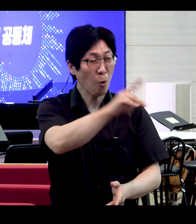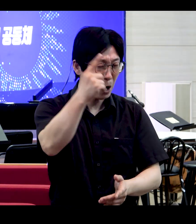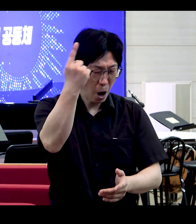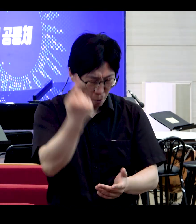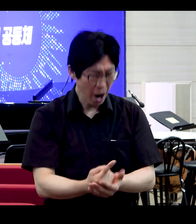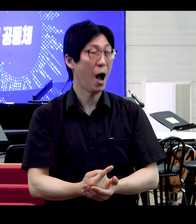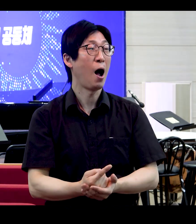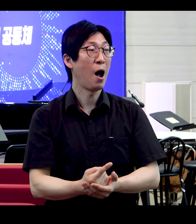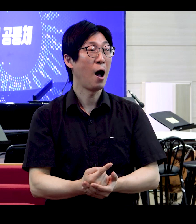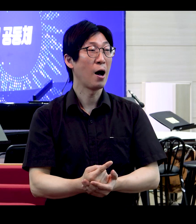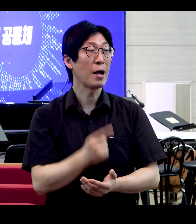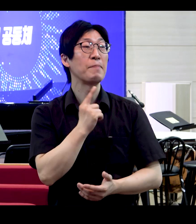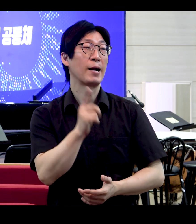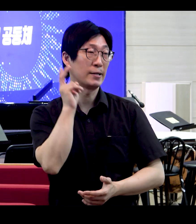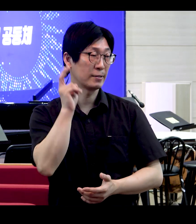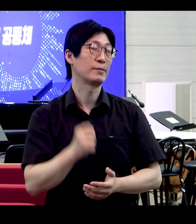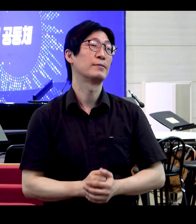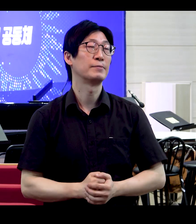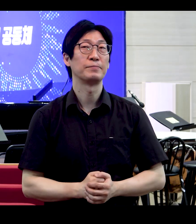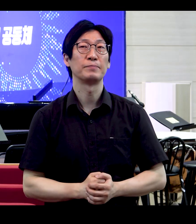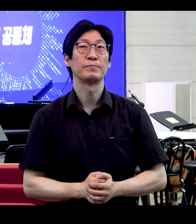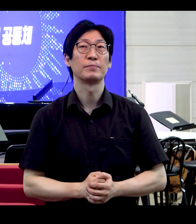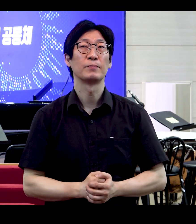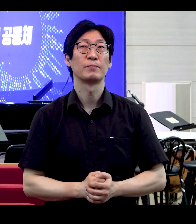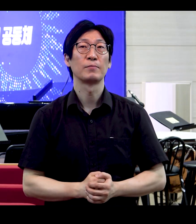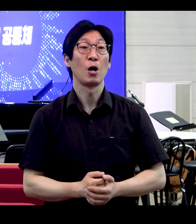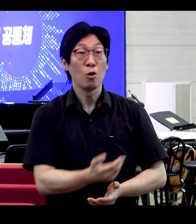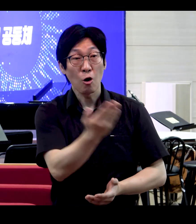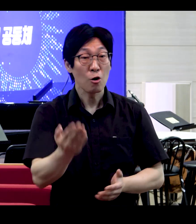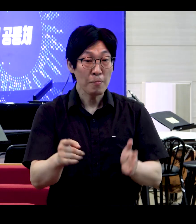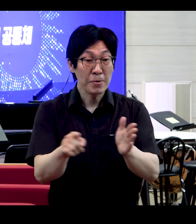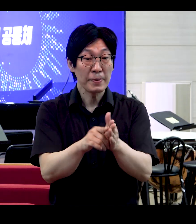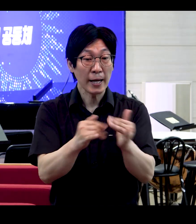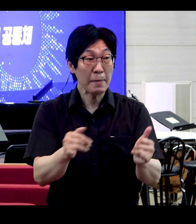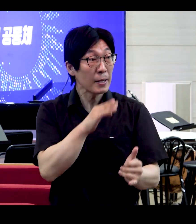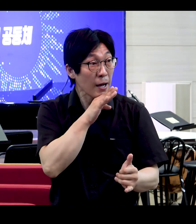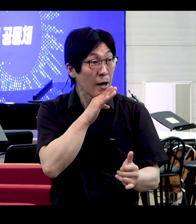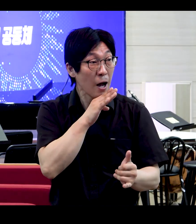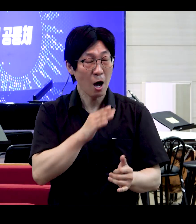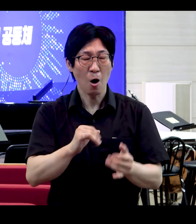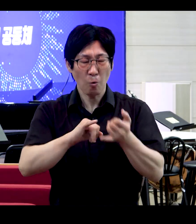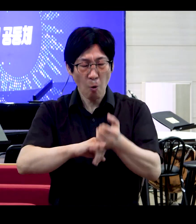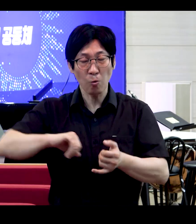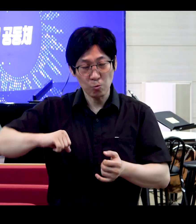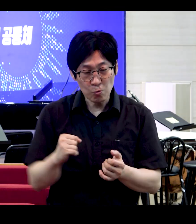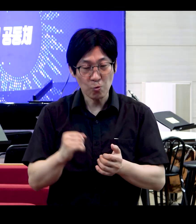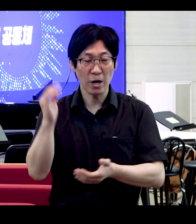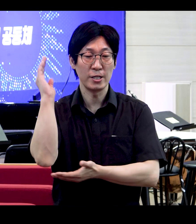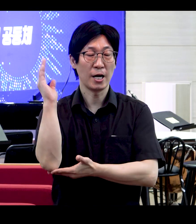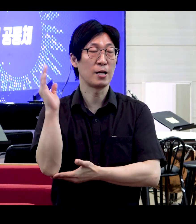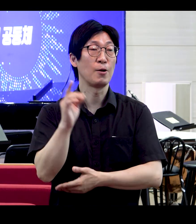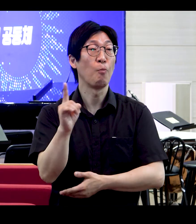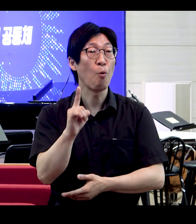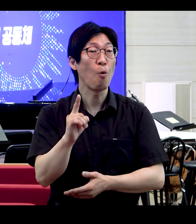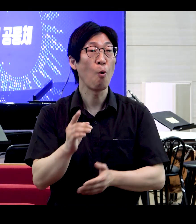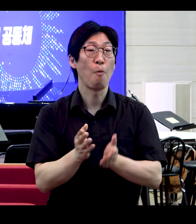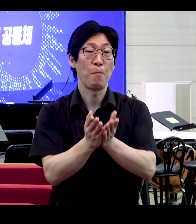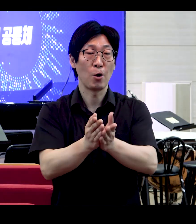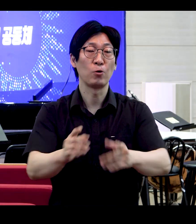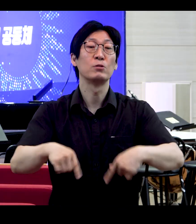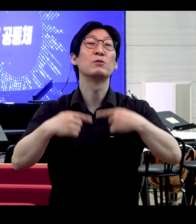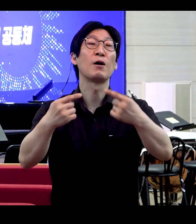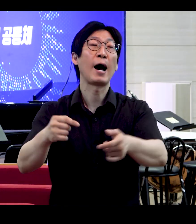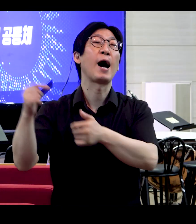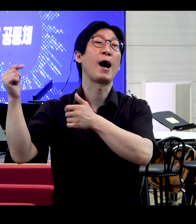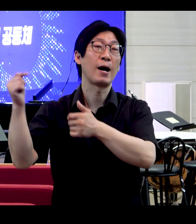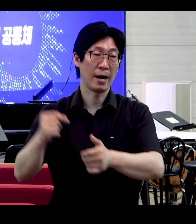들어와라. 나는 그 메시지죠. 우리가 믿음의 사람이라고 한다면 반드시 순종해야 될 바로 그 메시지예요. 방주로